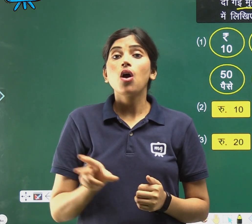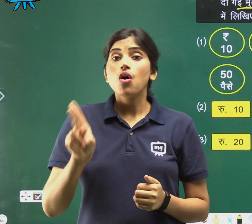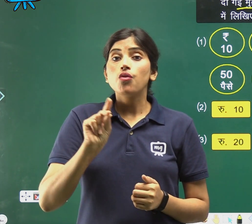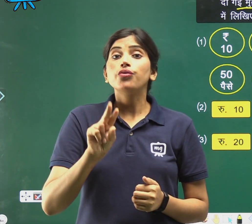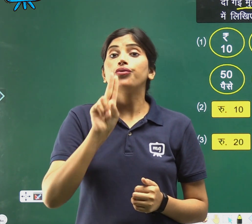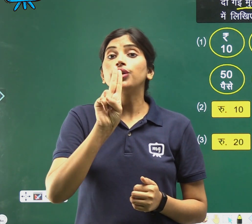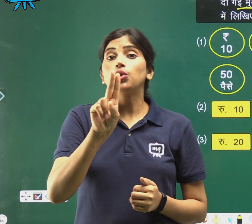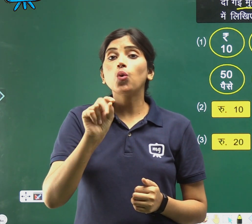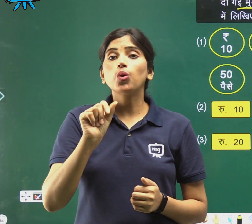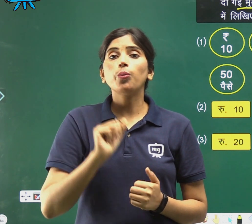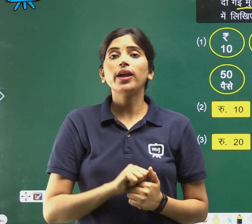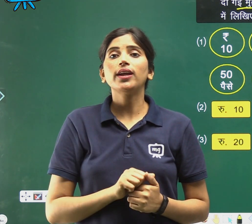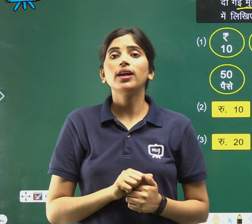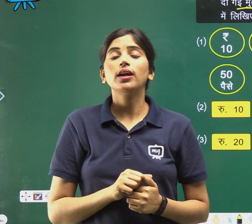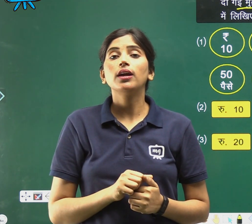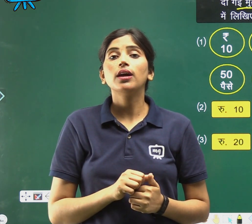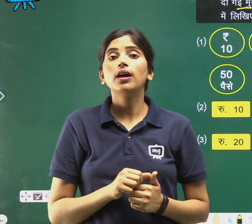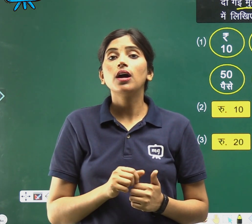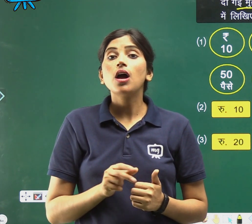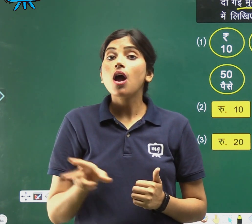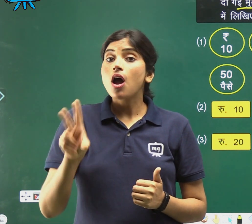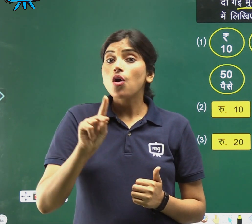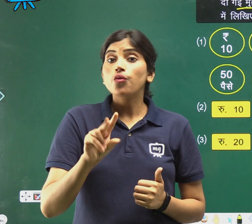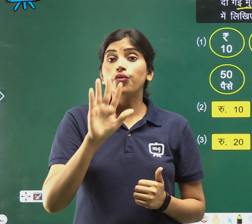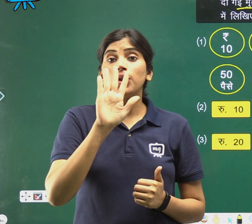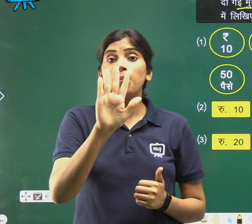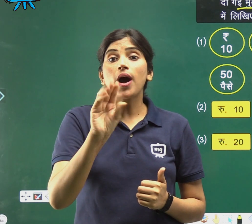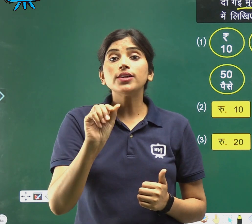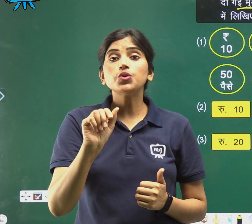फिर 2 रुपए, फिर 5 रुपए,